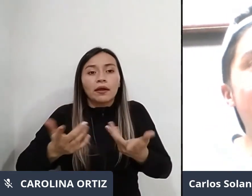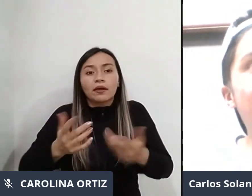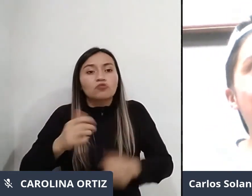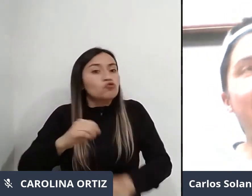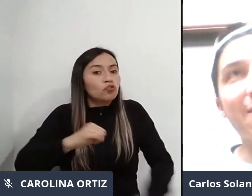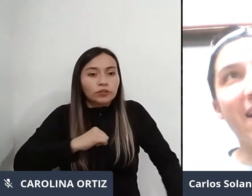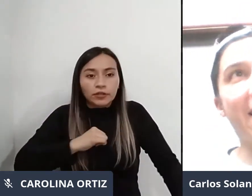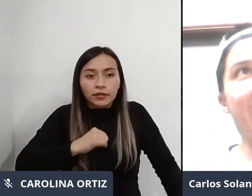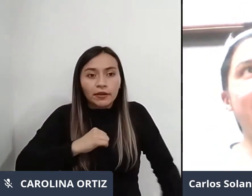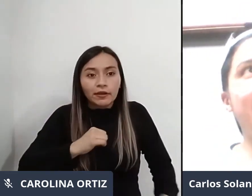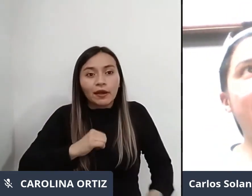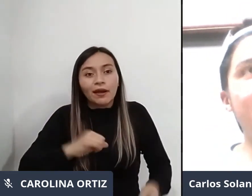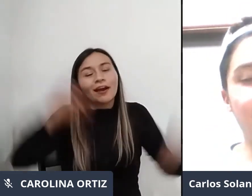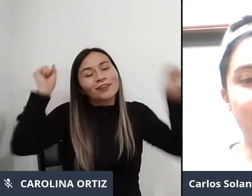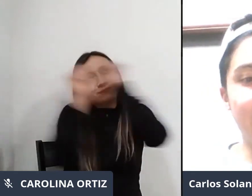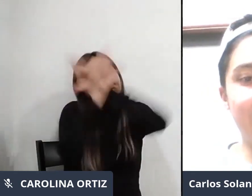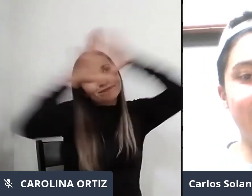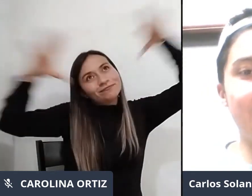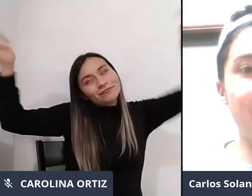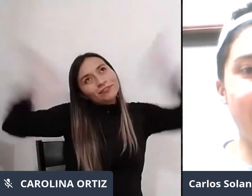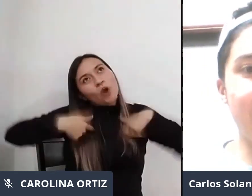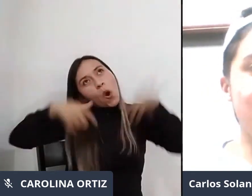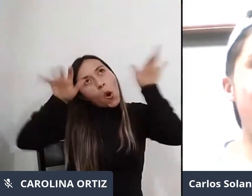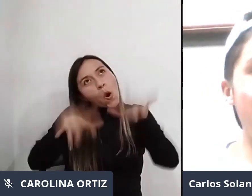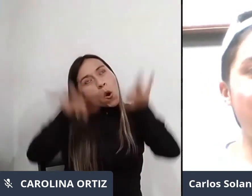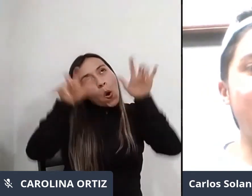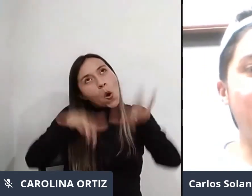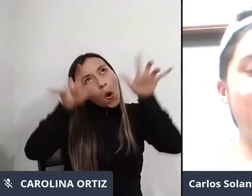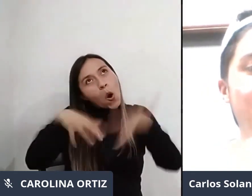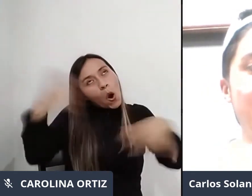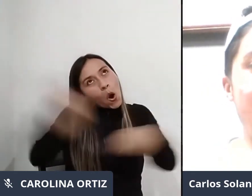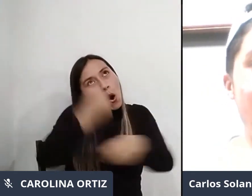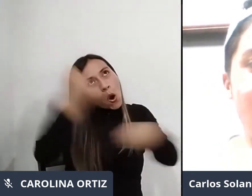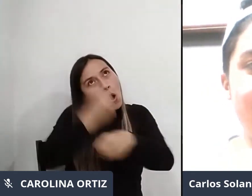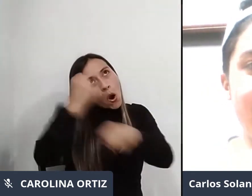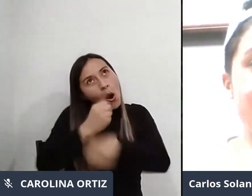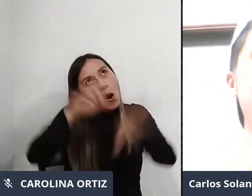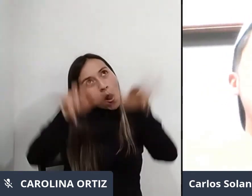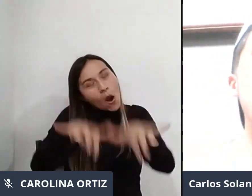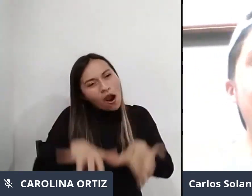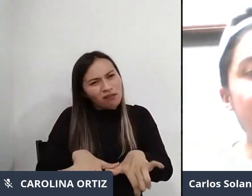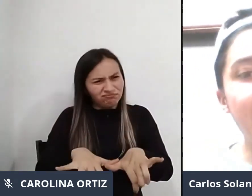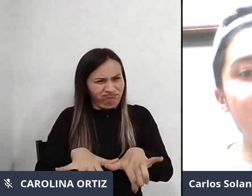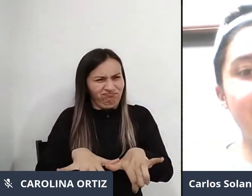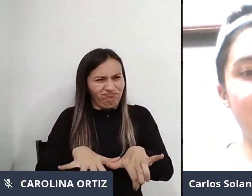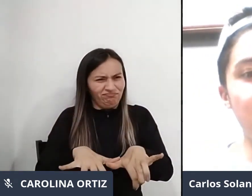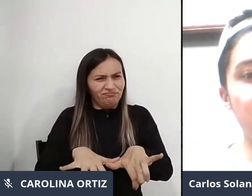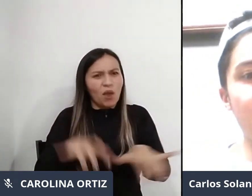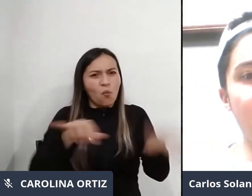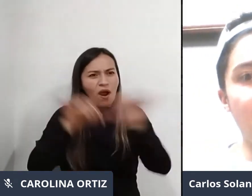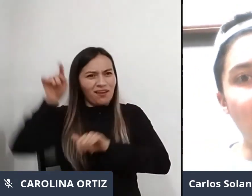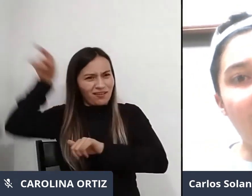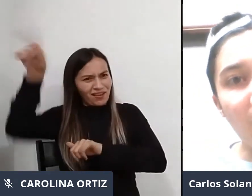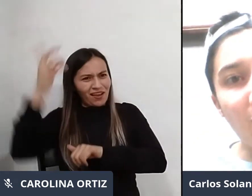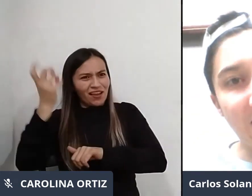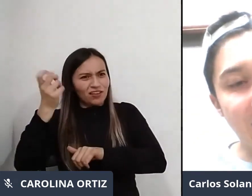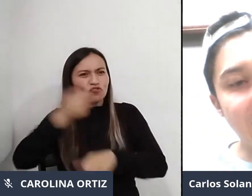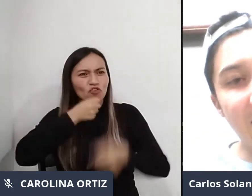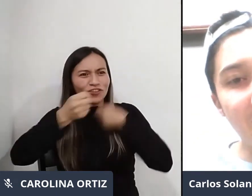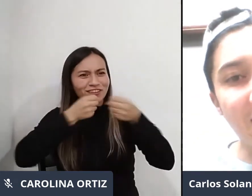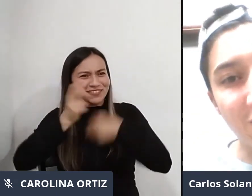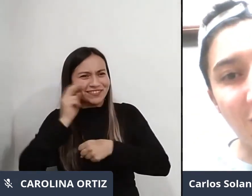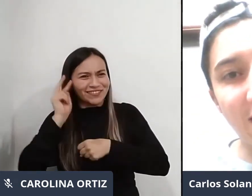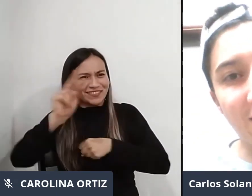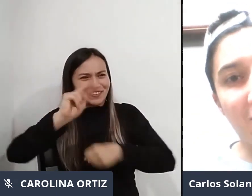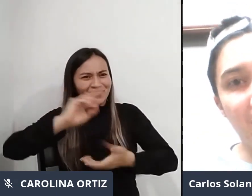computador imaginario para imaginarse que tú estás haciendo tareas como lo dijeron en noticias, sino realmente cómo la pobreza